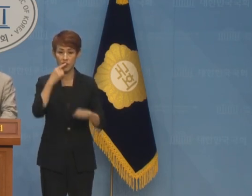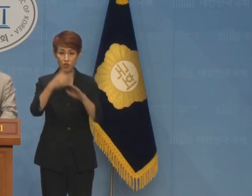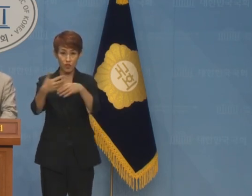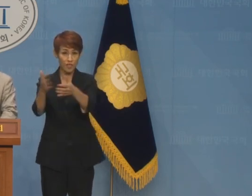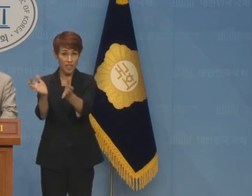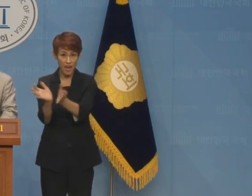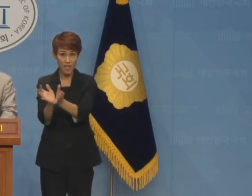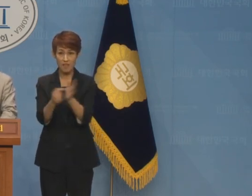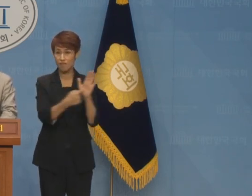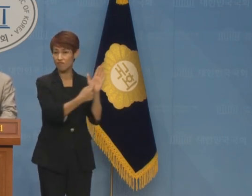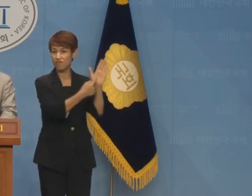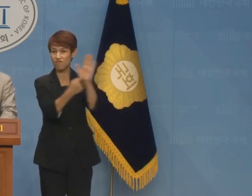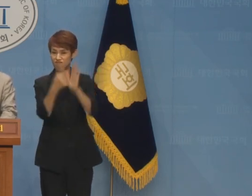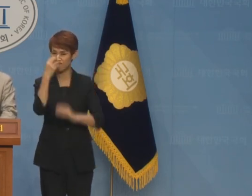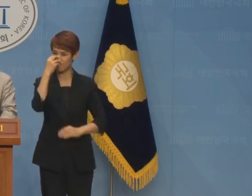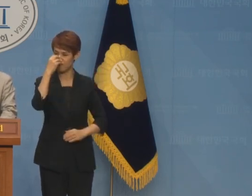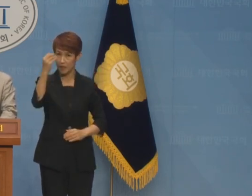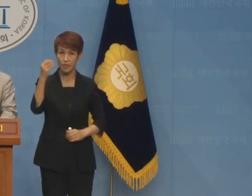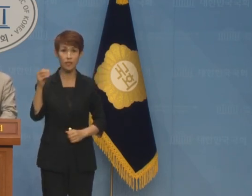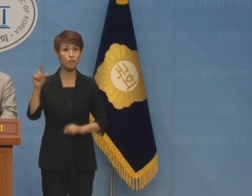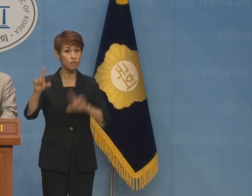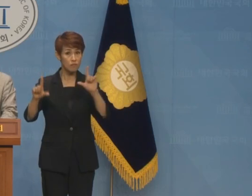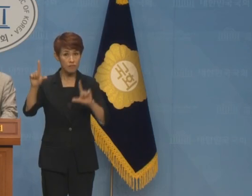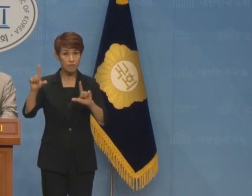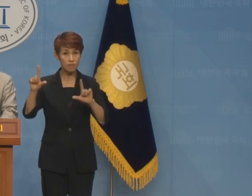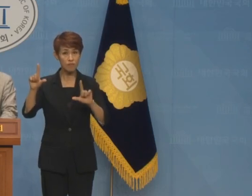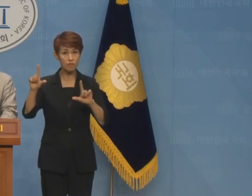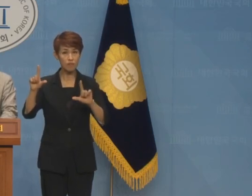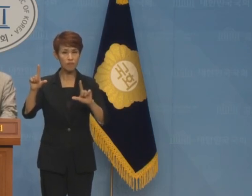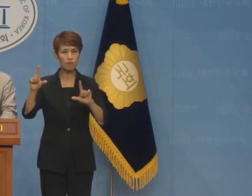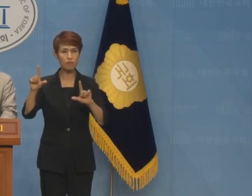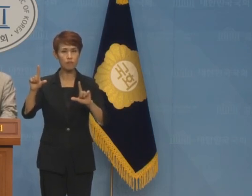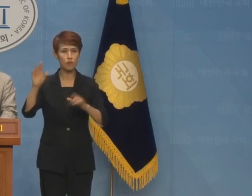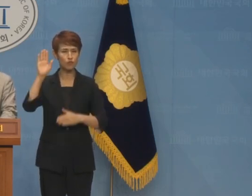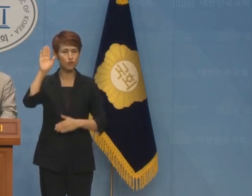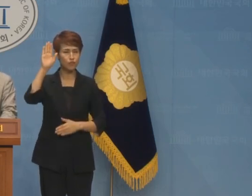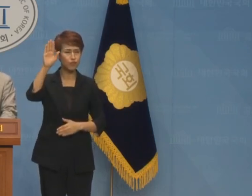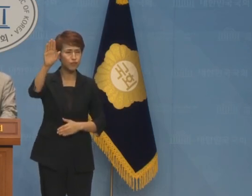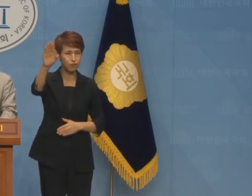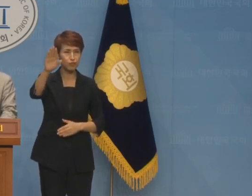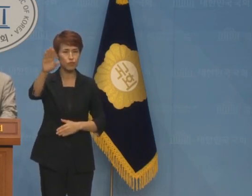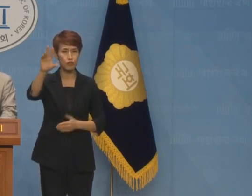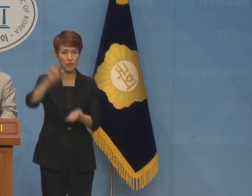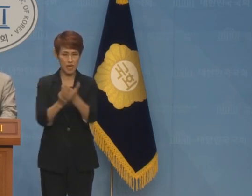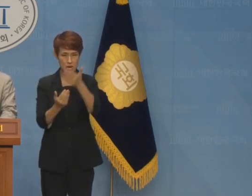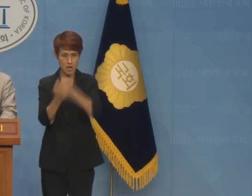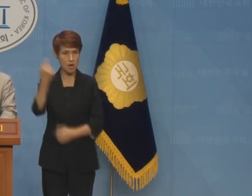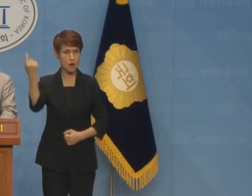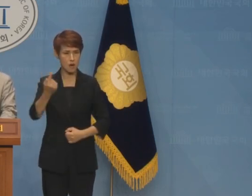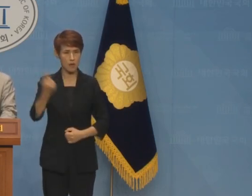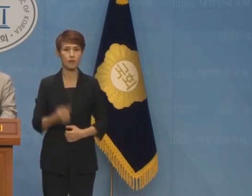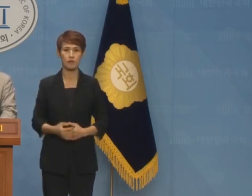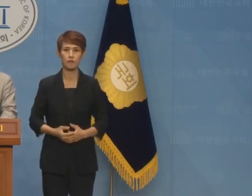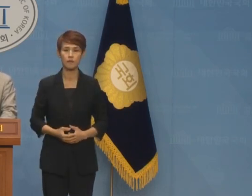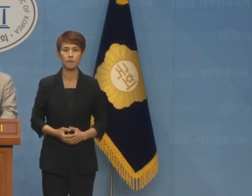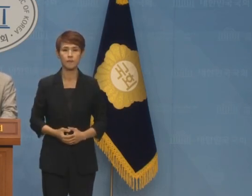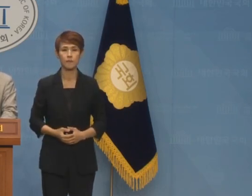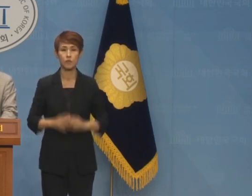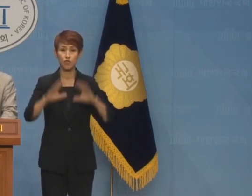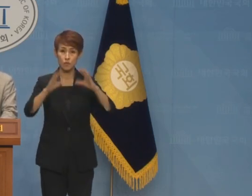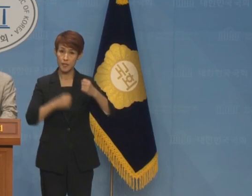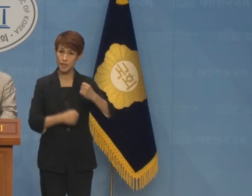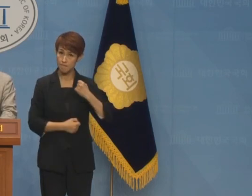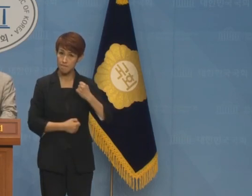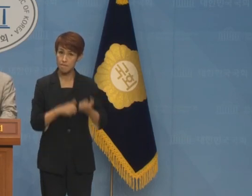만천하에 보이는 오만과 독서는 반드시 그 혹독한 대가를 치르게 될 것입니다 국민의